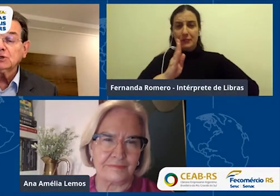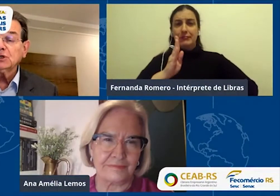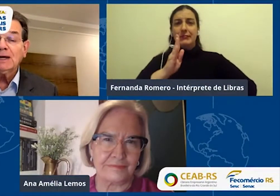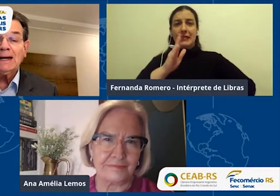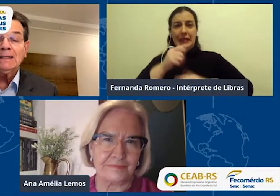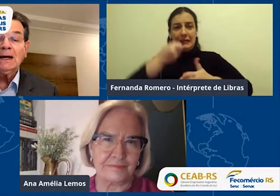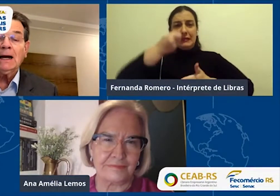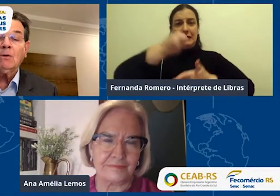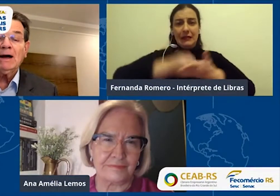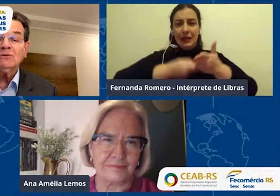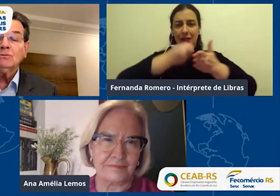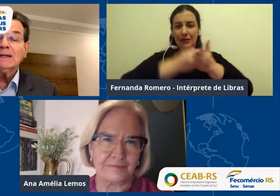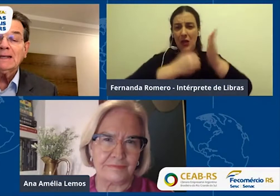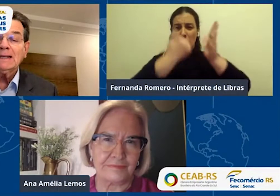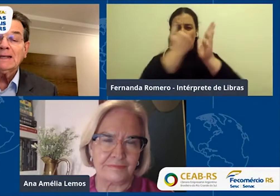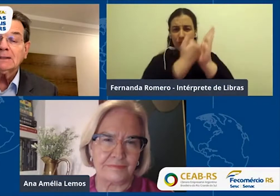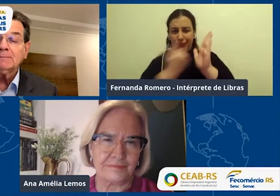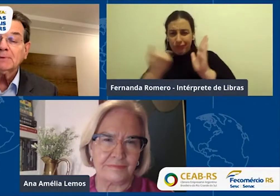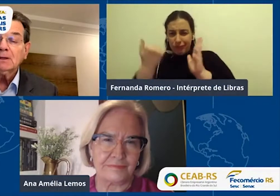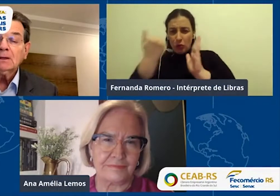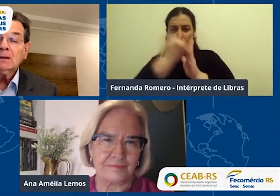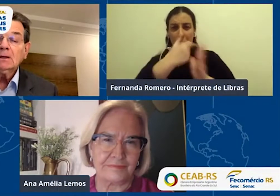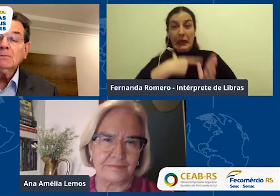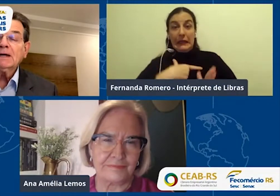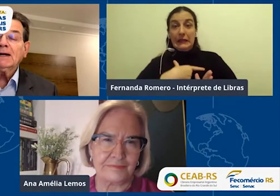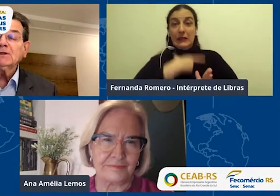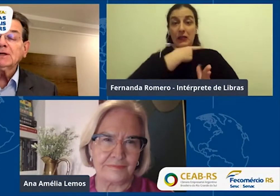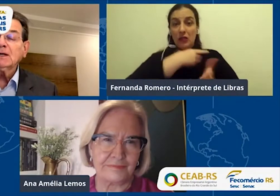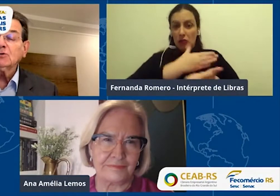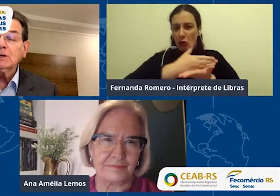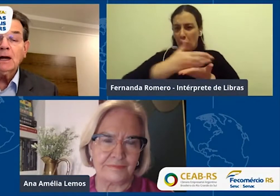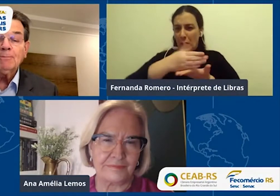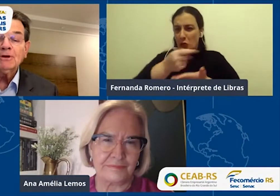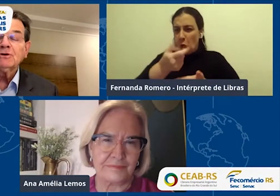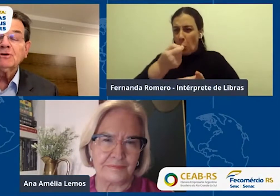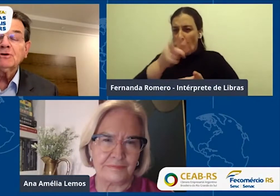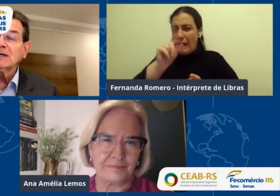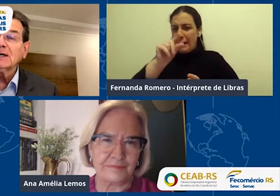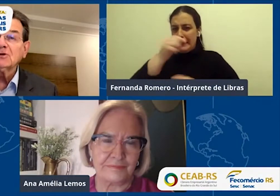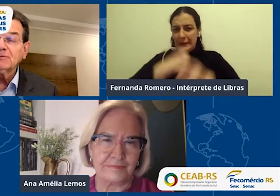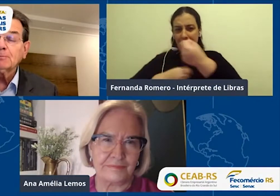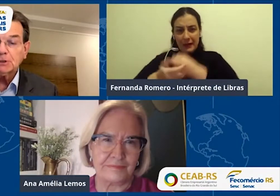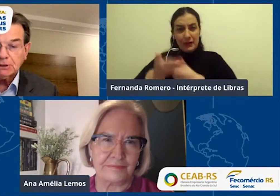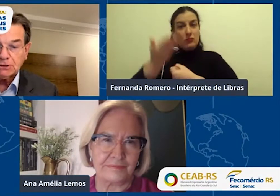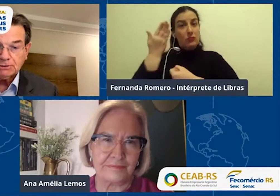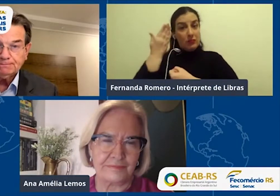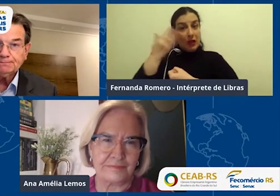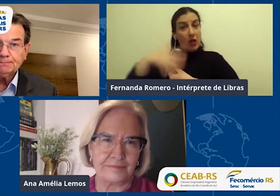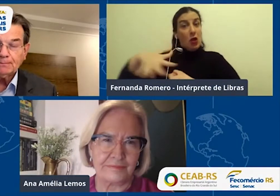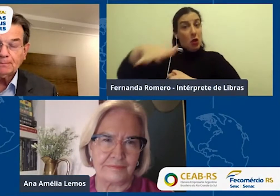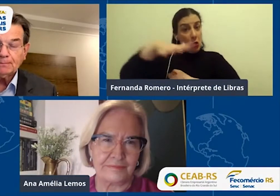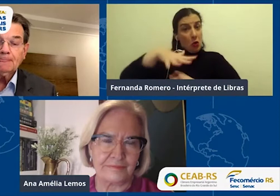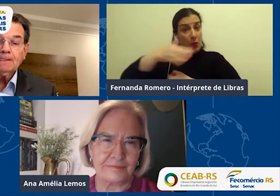crise originada há quase uma década. O mercado internacional pode ser uma alternativa